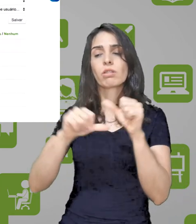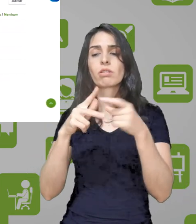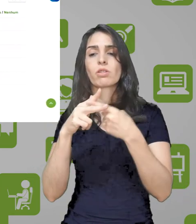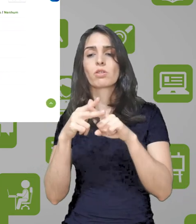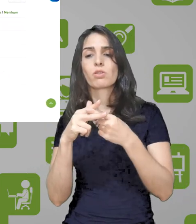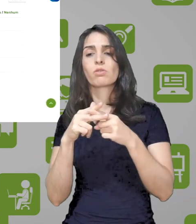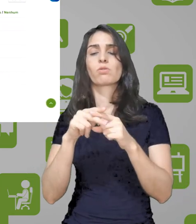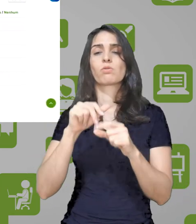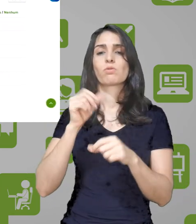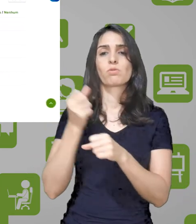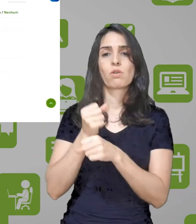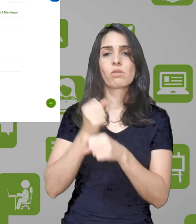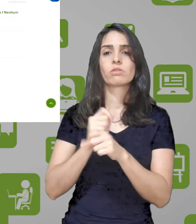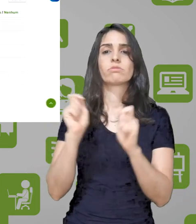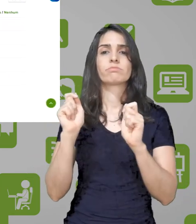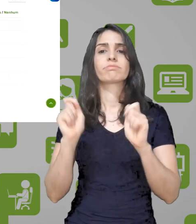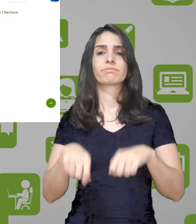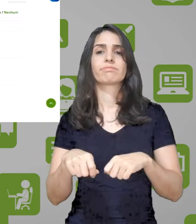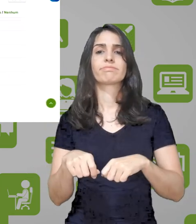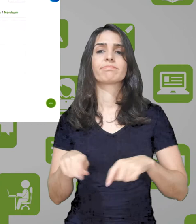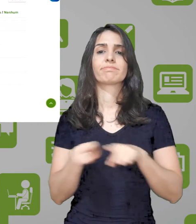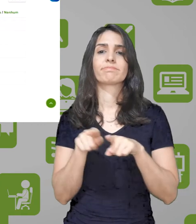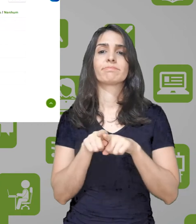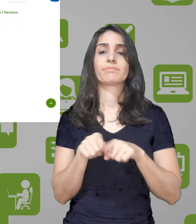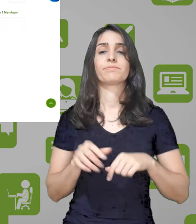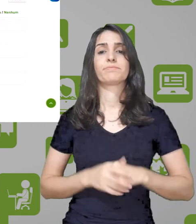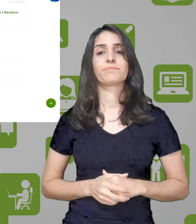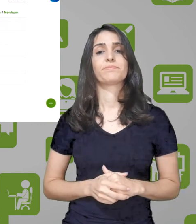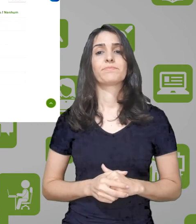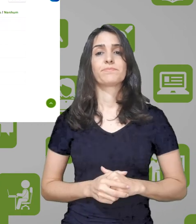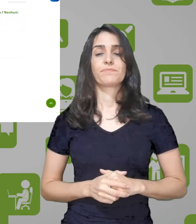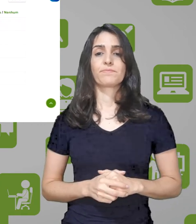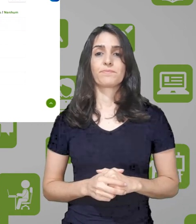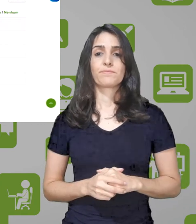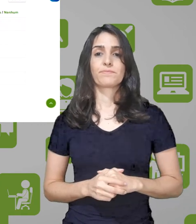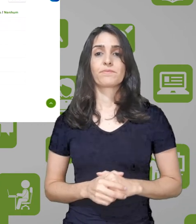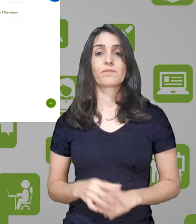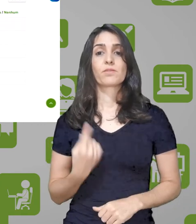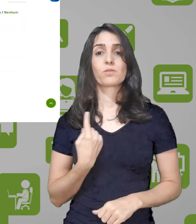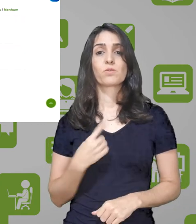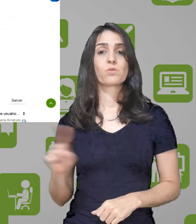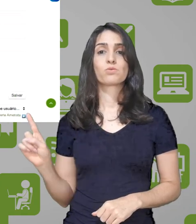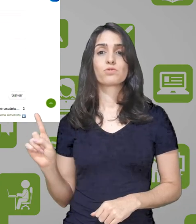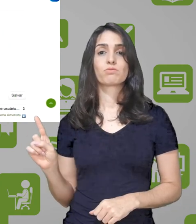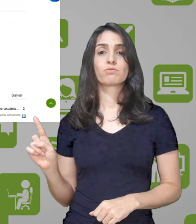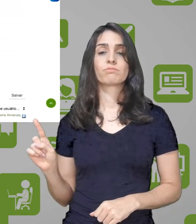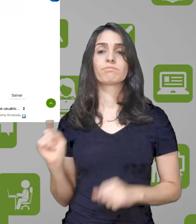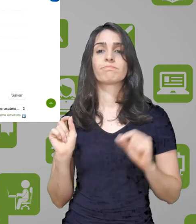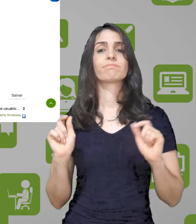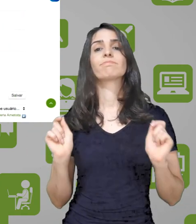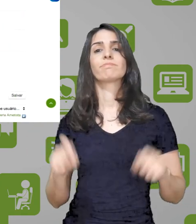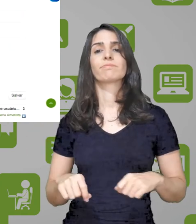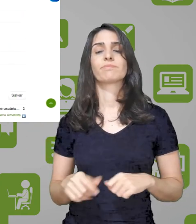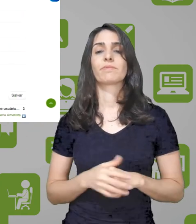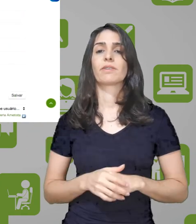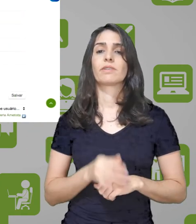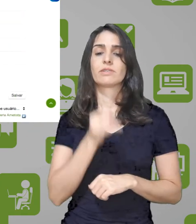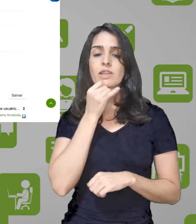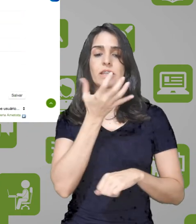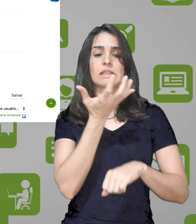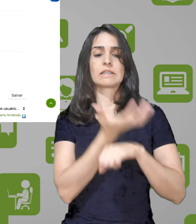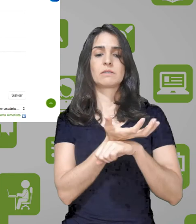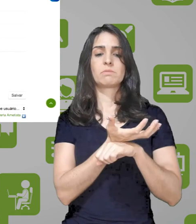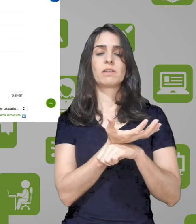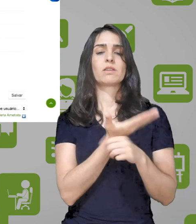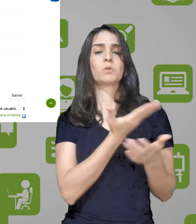sobreposição alguma revisão de notas no caso da Joaquina e por último o que que eu posso fazer